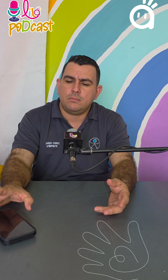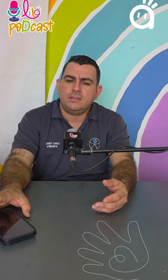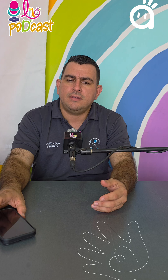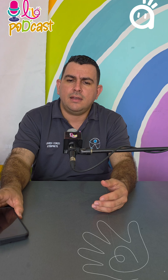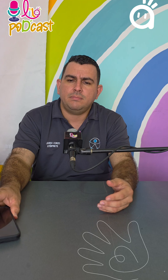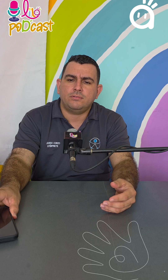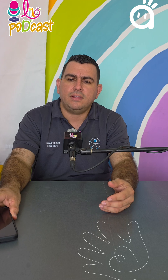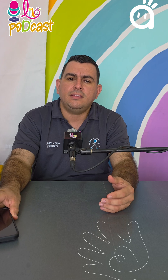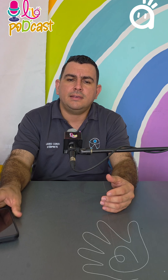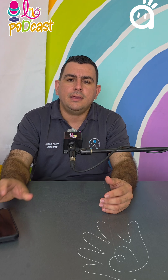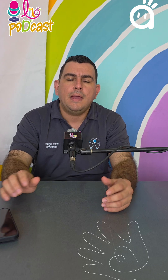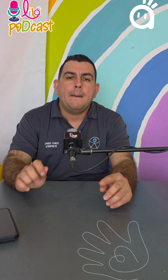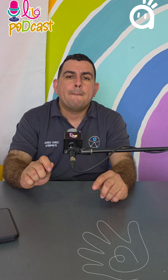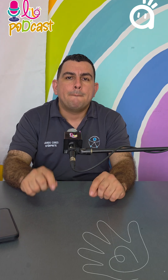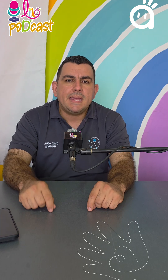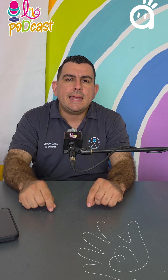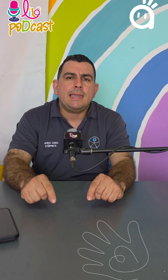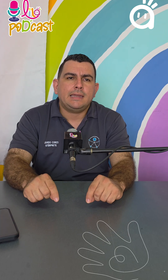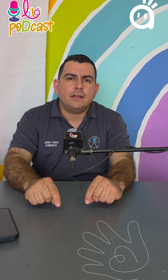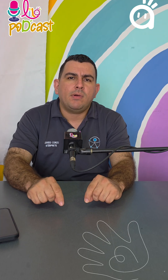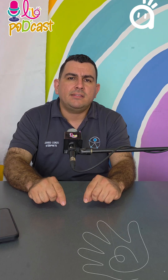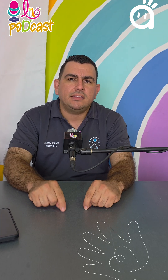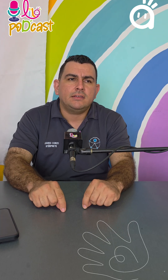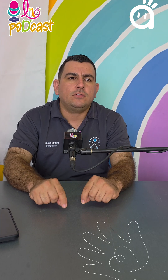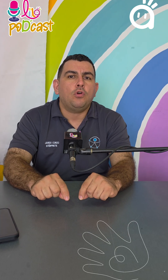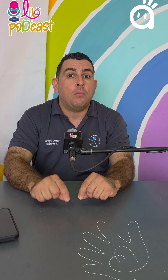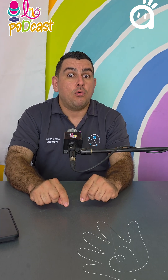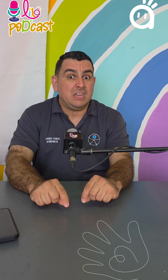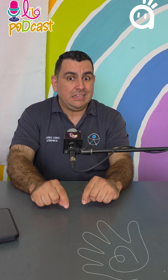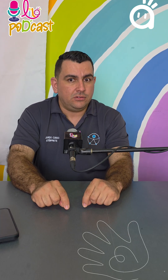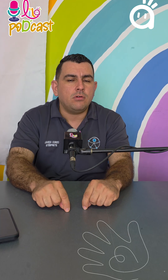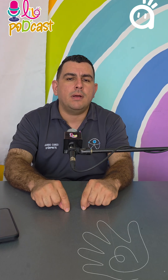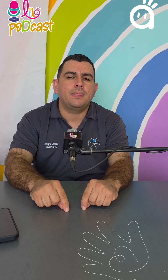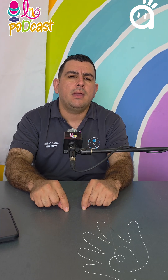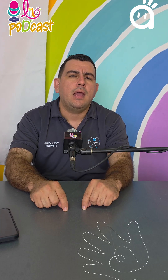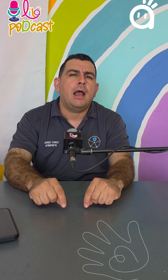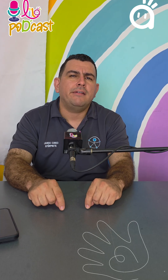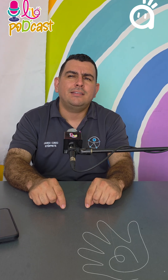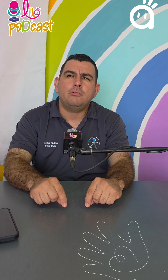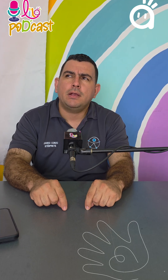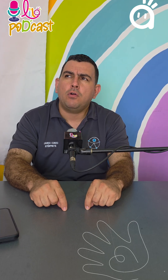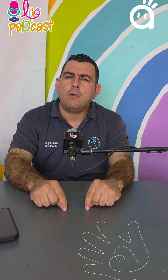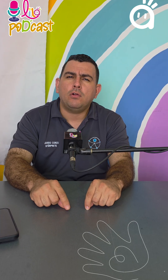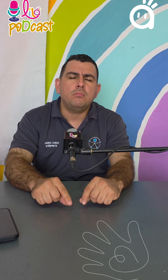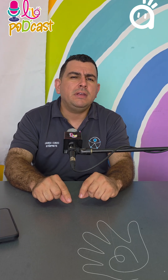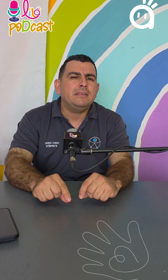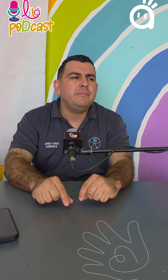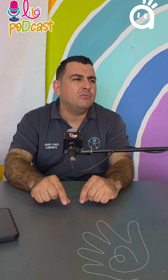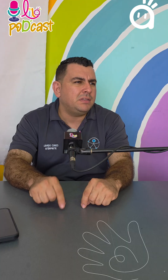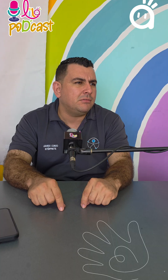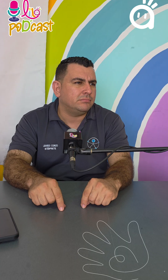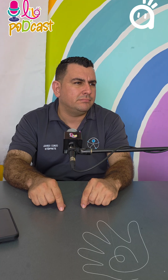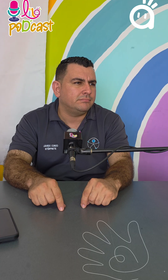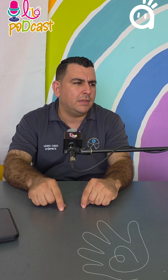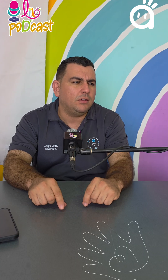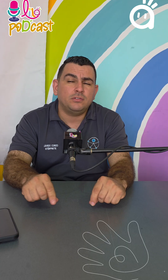queremos decir a las personas es que vean la lengua de señas como un idioma. A veces lo ven como algo muy diminutivo.